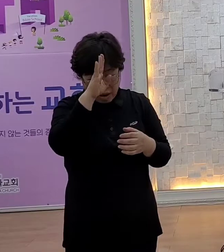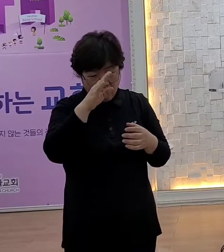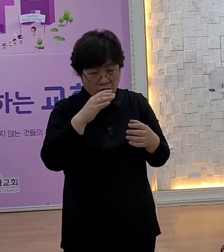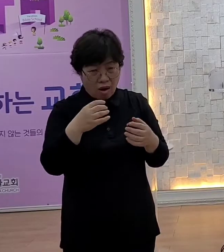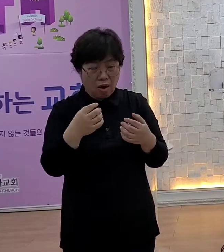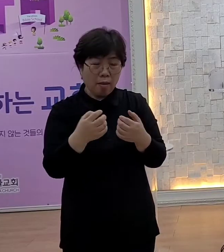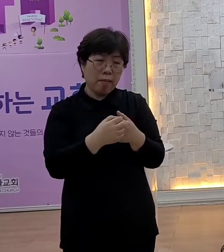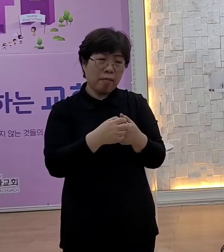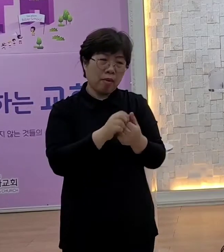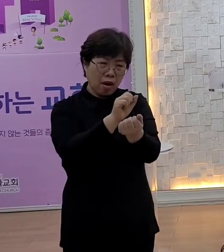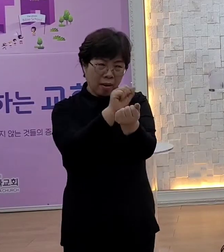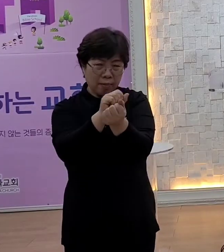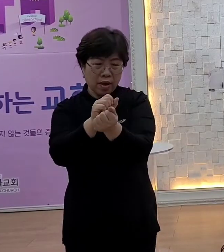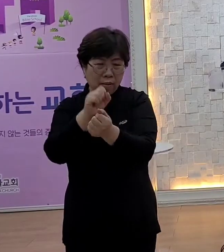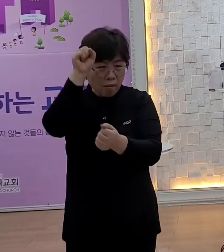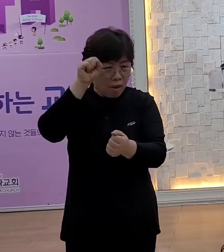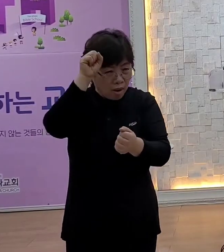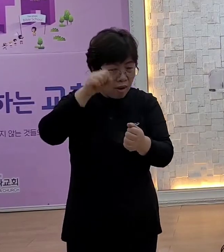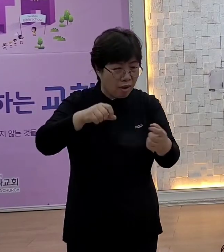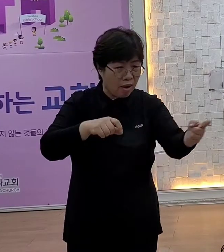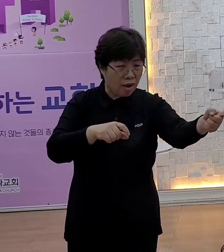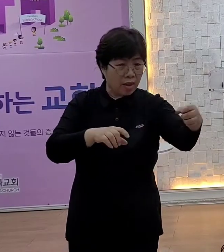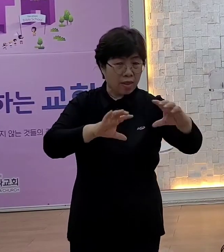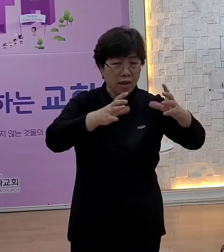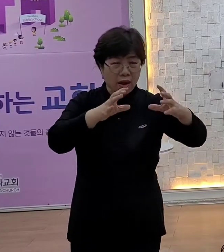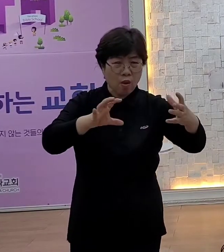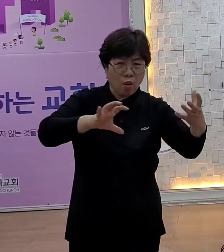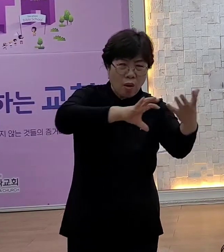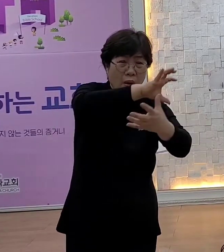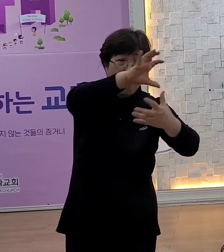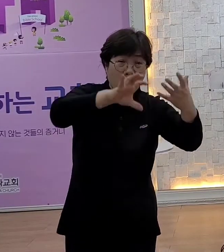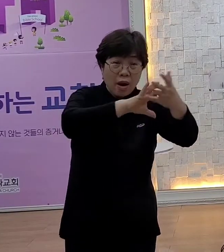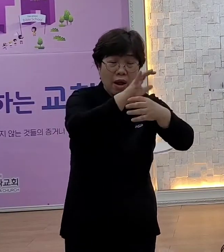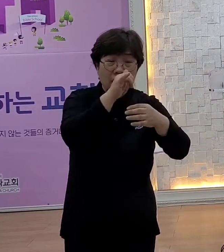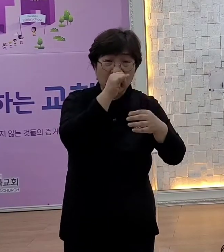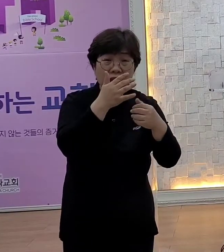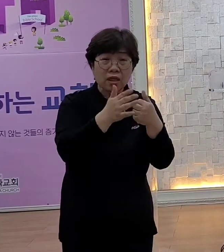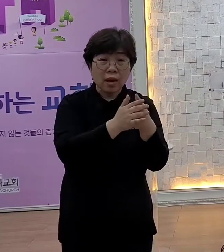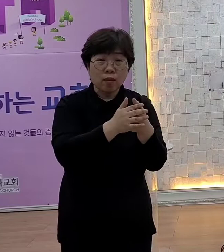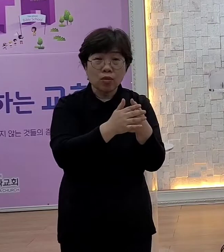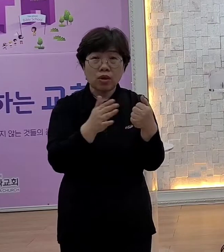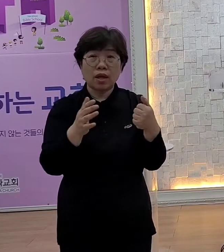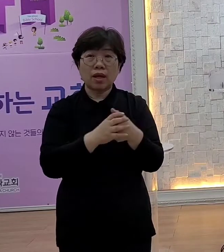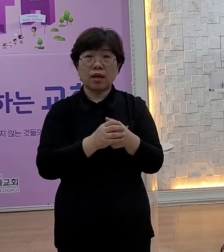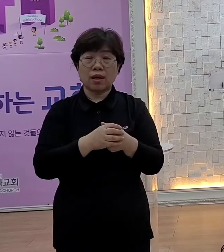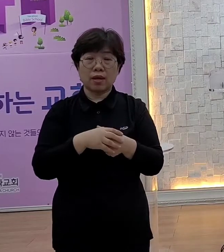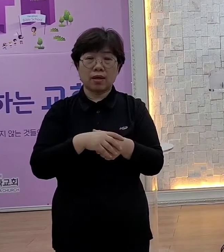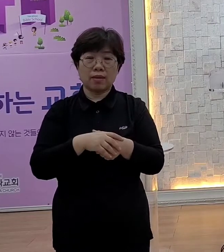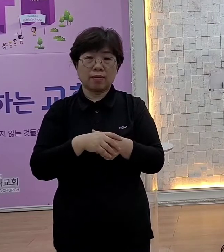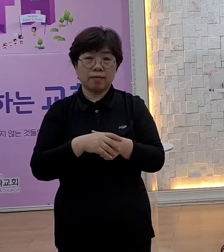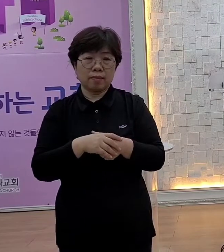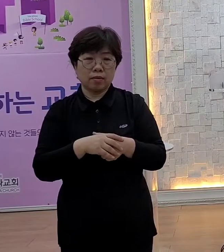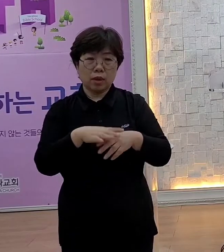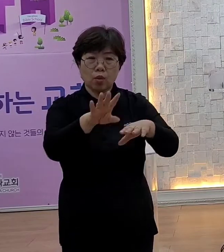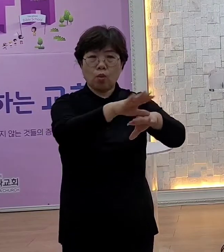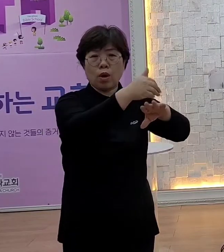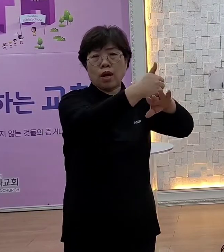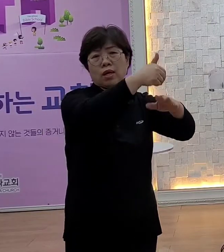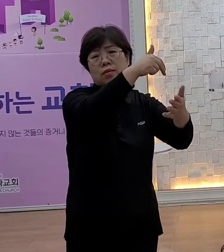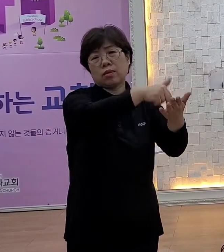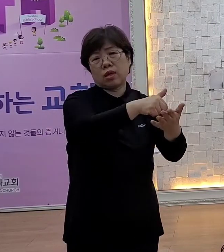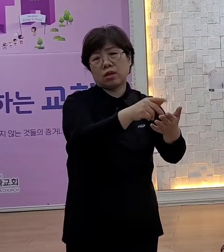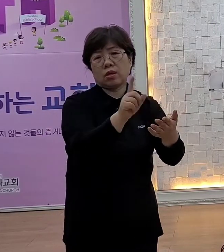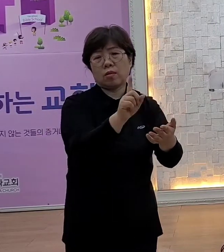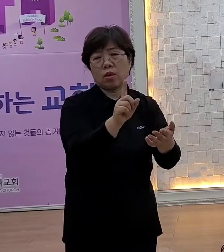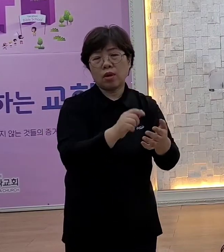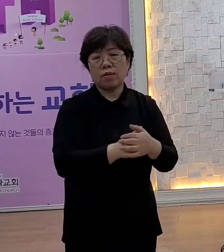막 역병과 데모들이 막 온 나라 전체를 휩쓸고 이러다가 나라 망하는 거 아니야? 라고 하는 그 문제 속에 뭐가